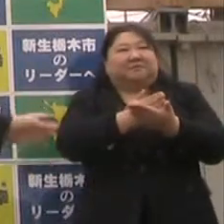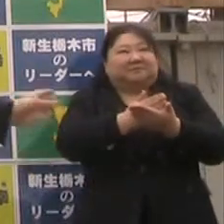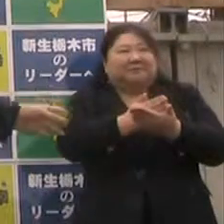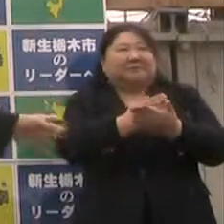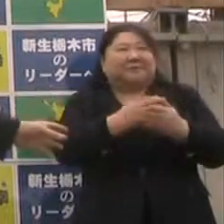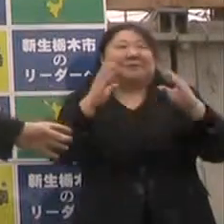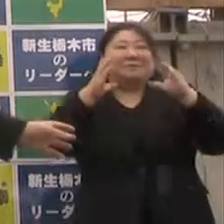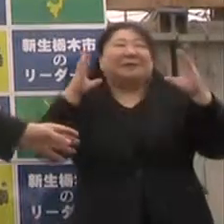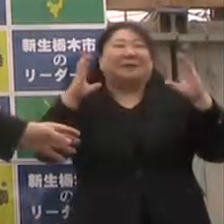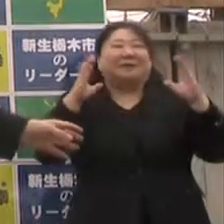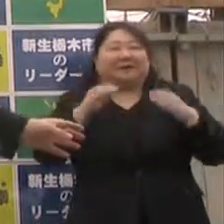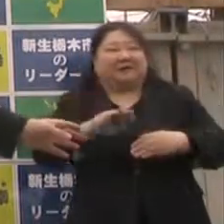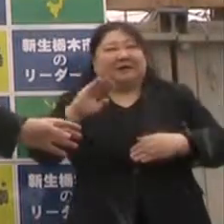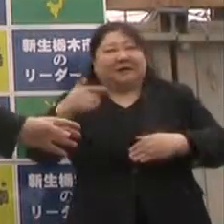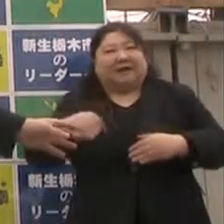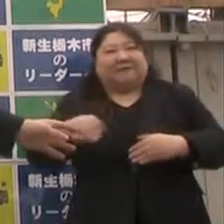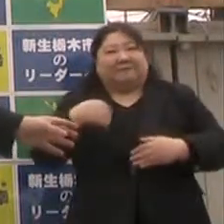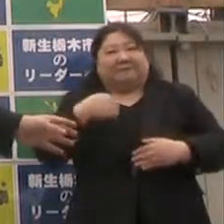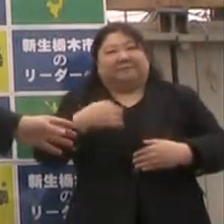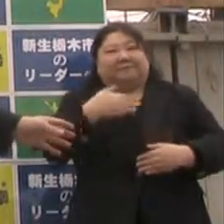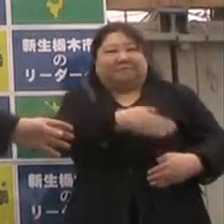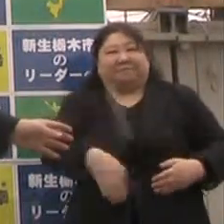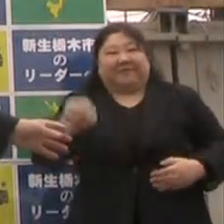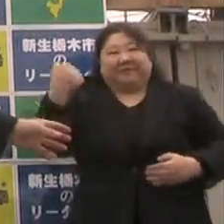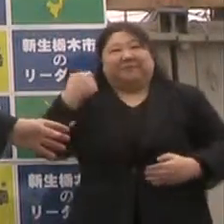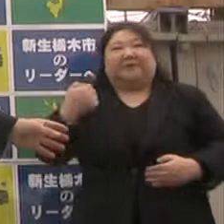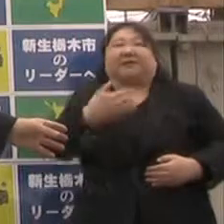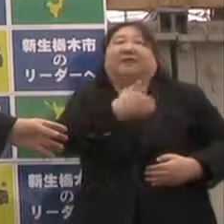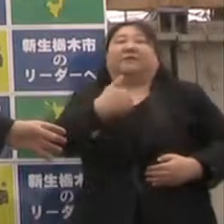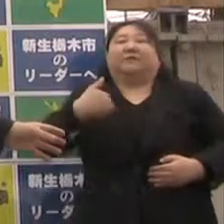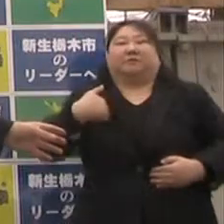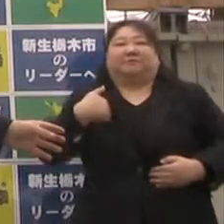ますから、こっちも大丈夫ですから皆さんの力をいただいて